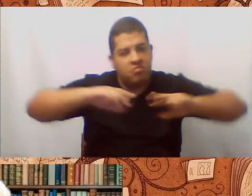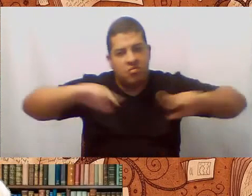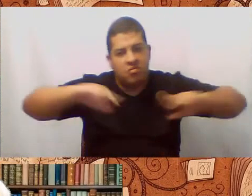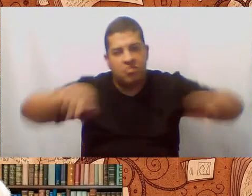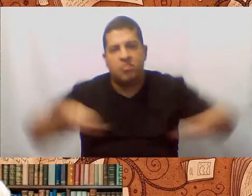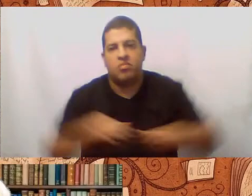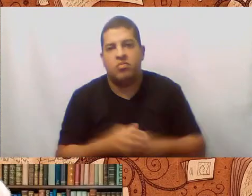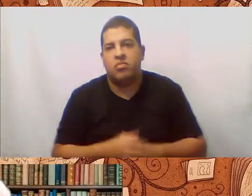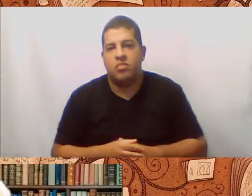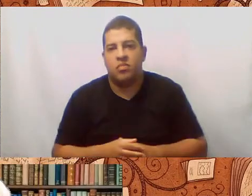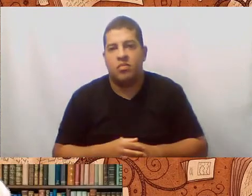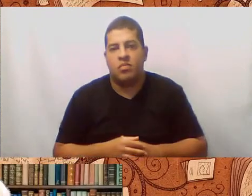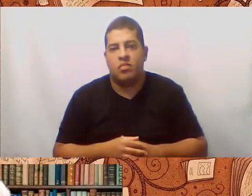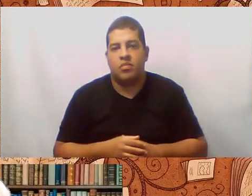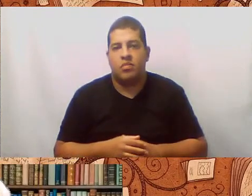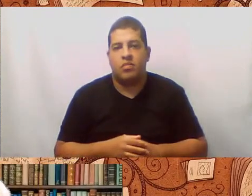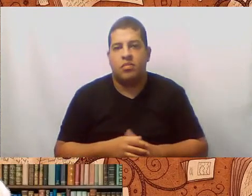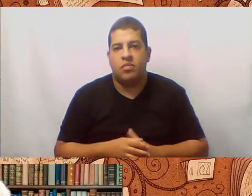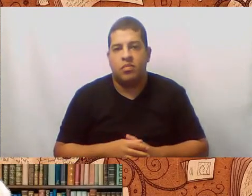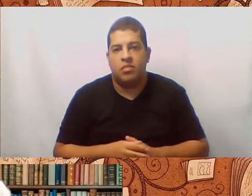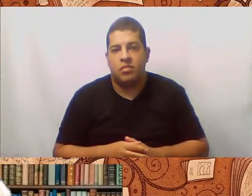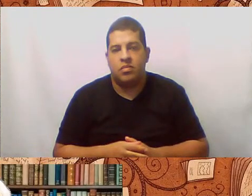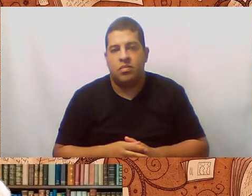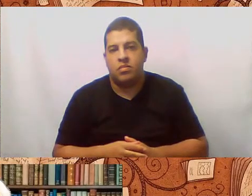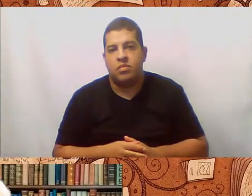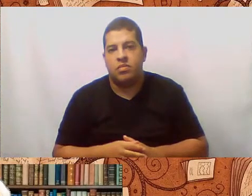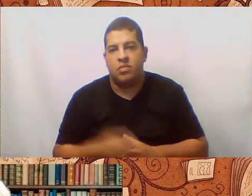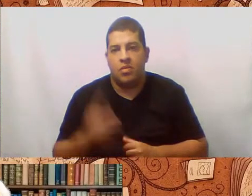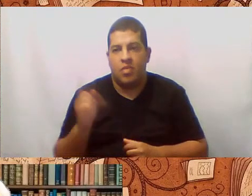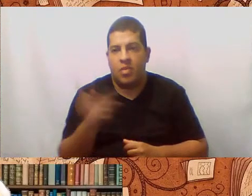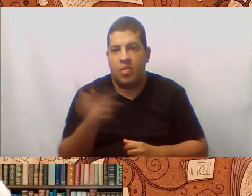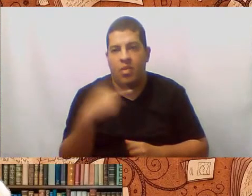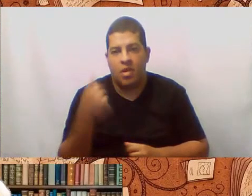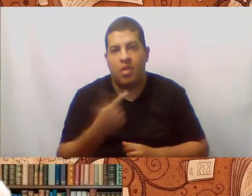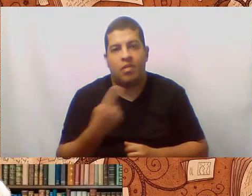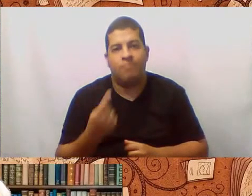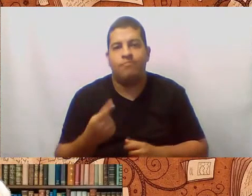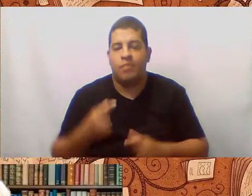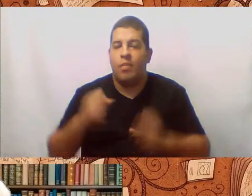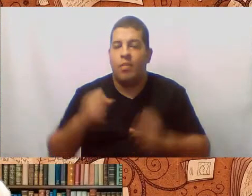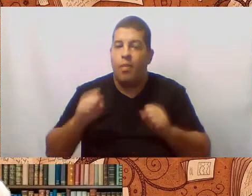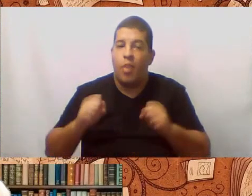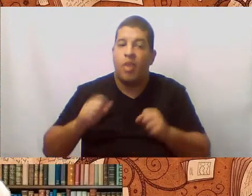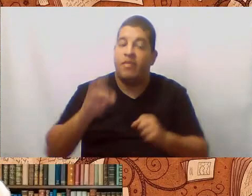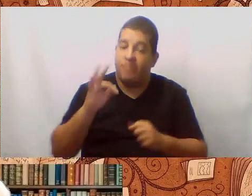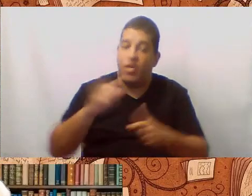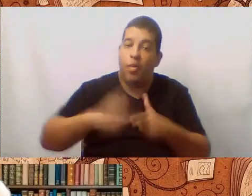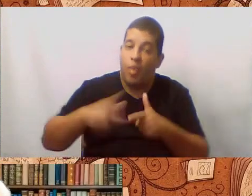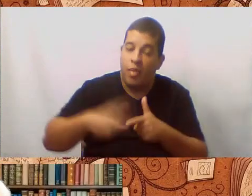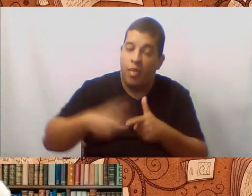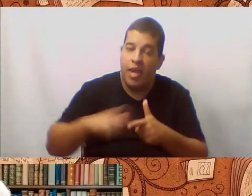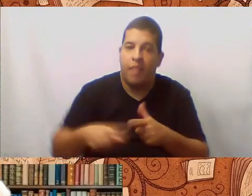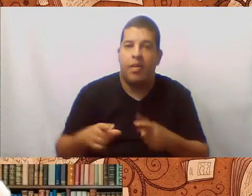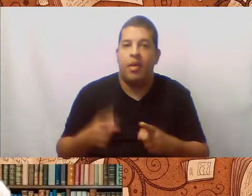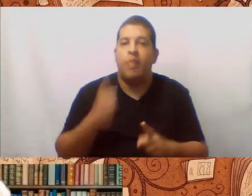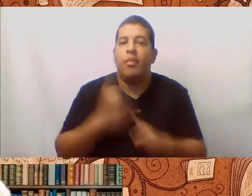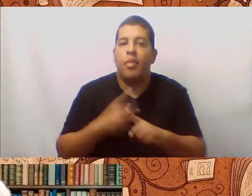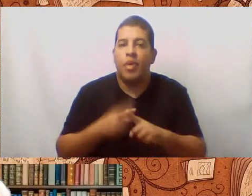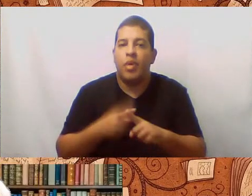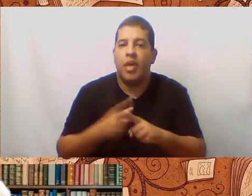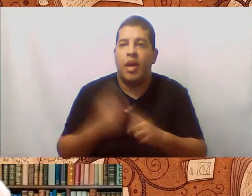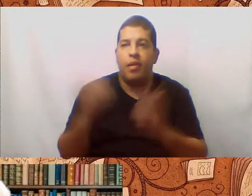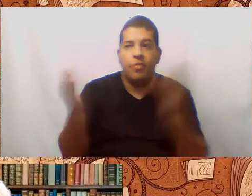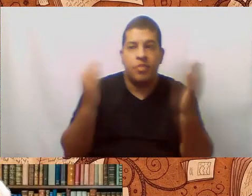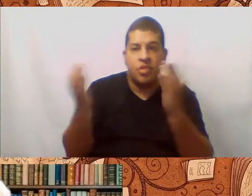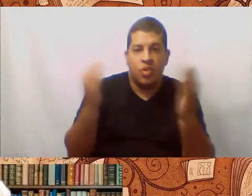abstração psicologizante, eu acho que a gente vai quebrar a cara, porque as categorias psicológicas elas estão